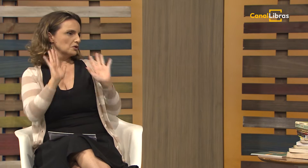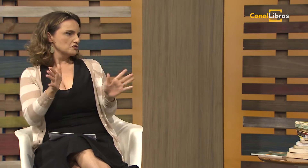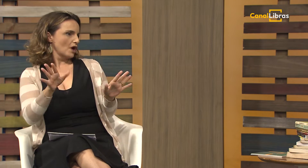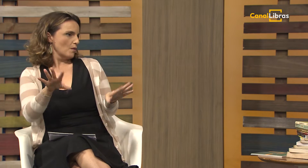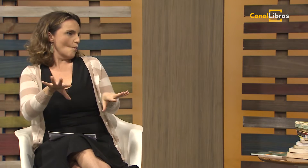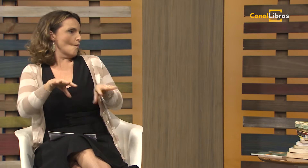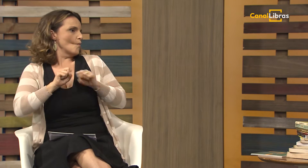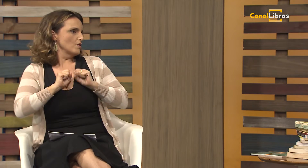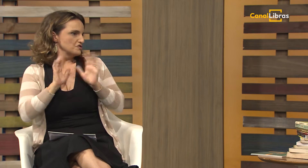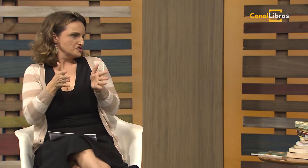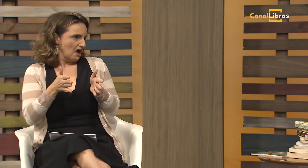de maneira natural?